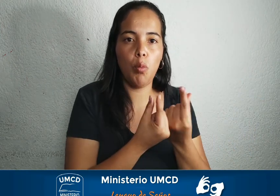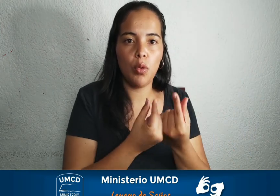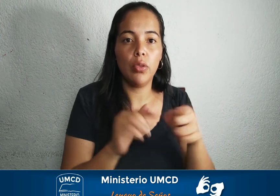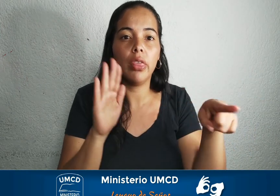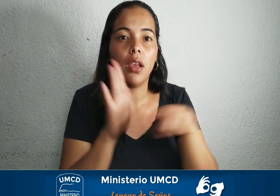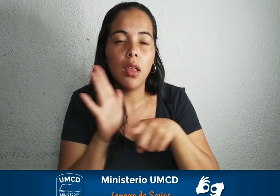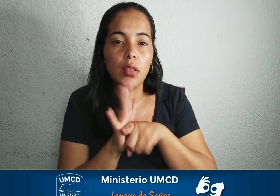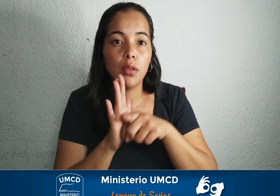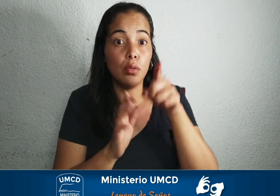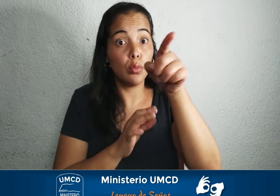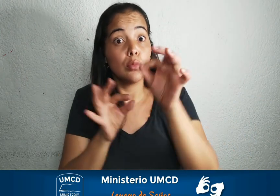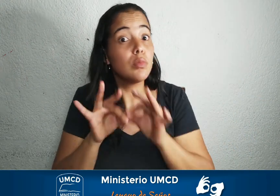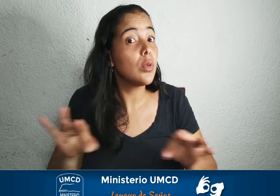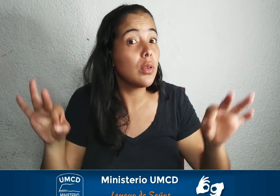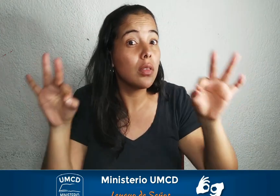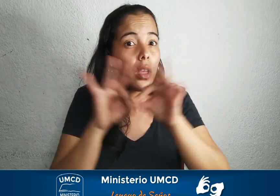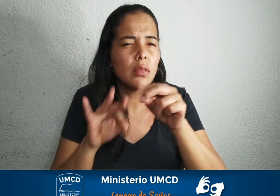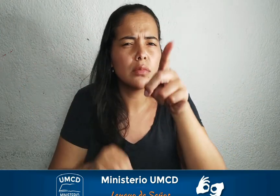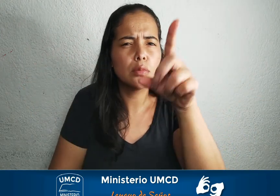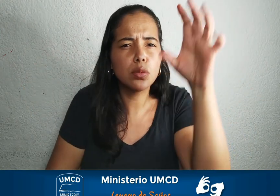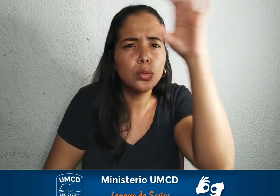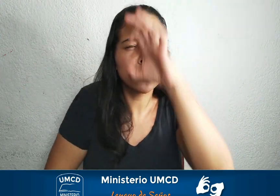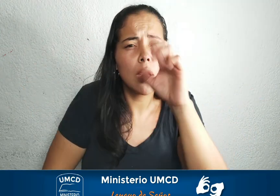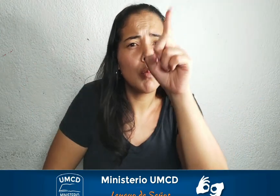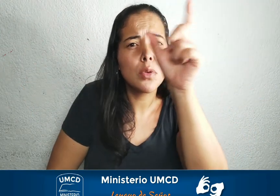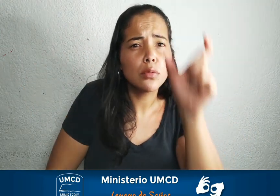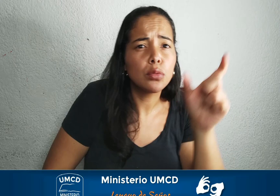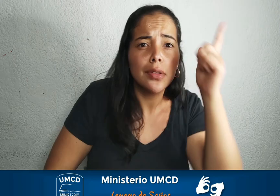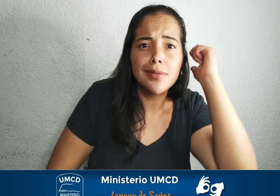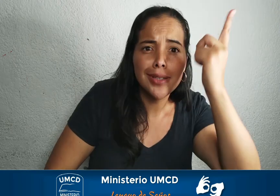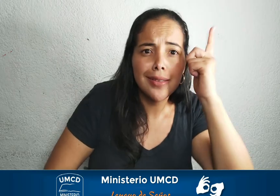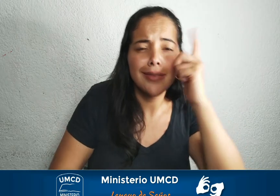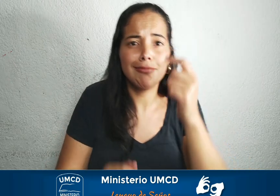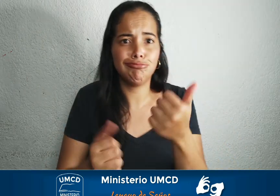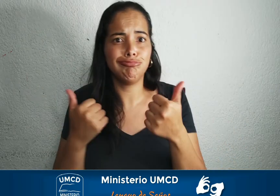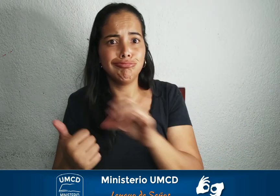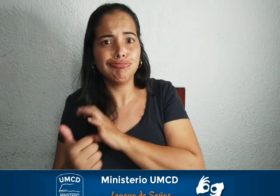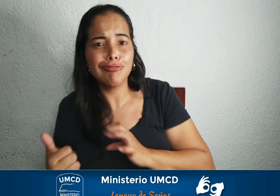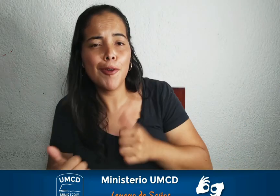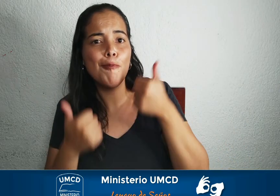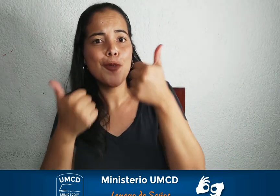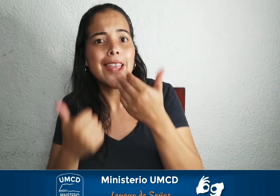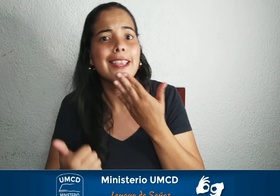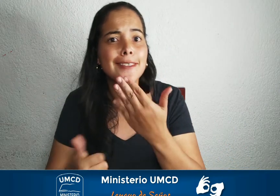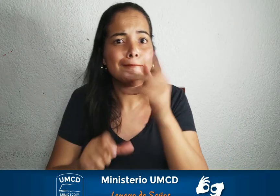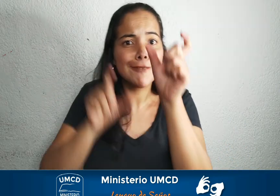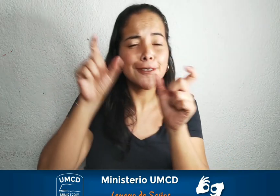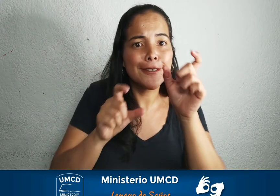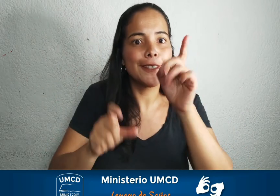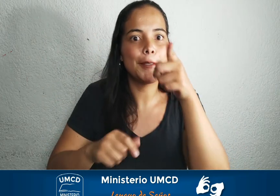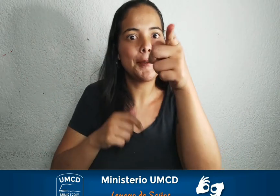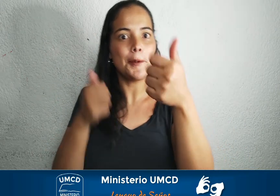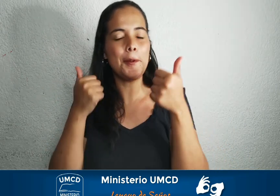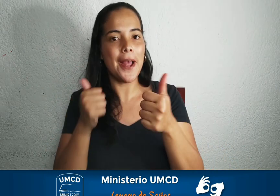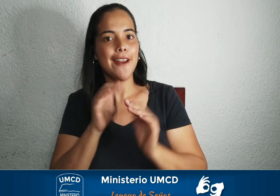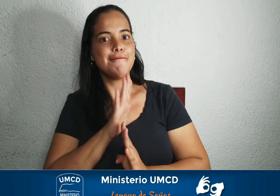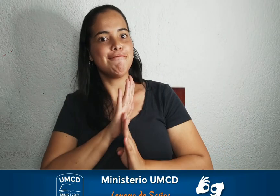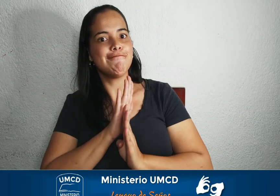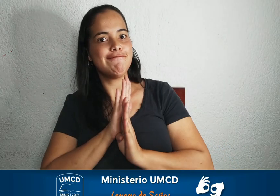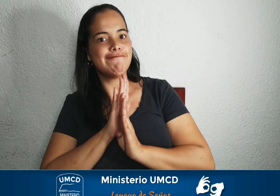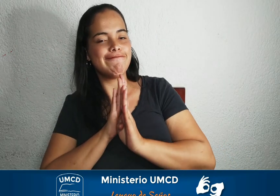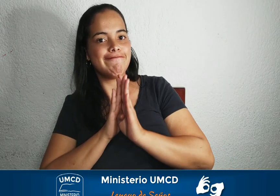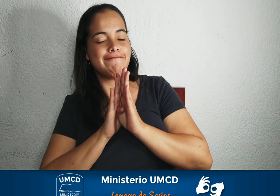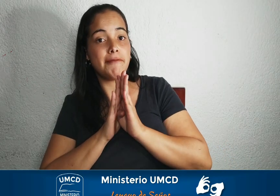mucho para nuestra transformación hacia lo bueno. Siempre tener buenas personas a nuestro alrededor siempre van a